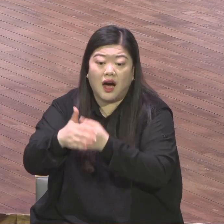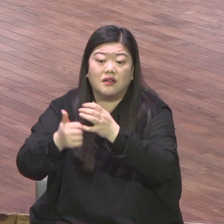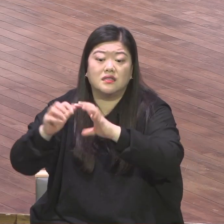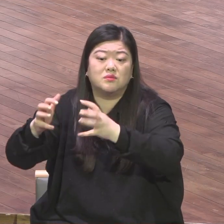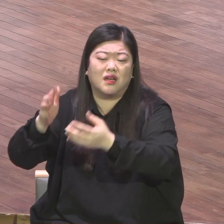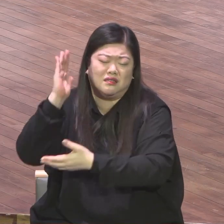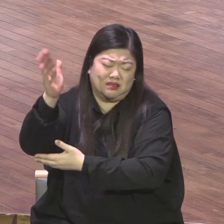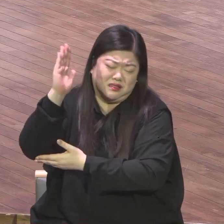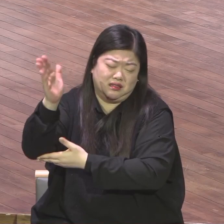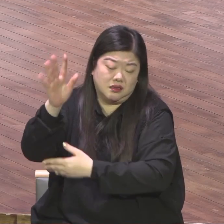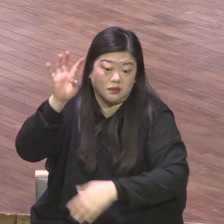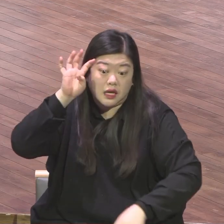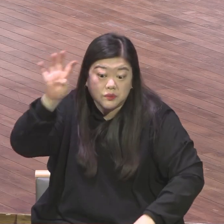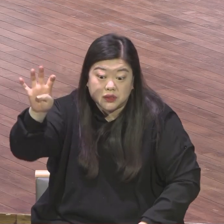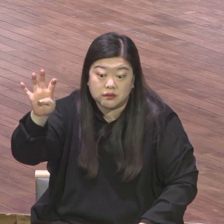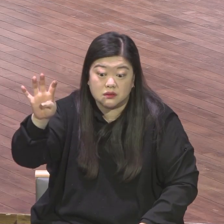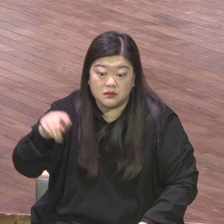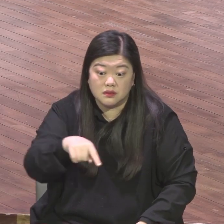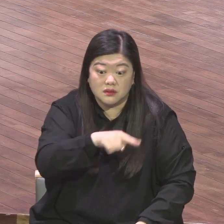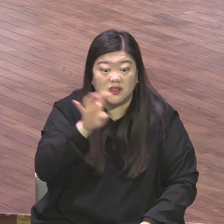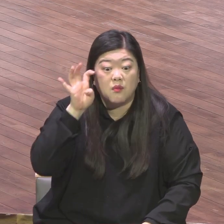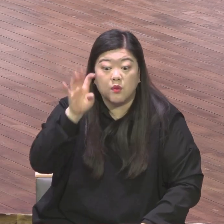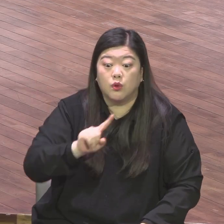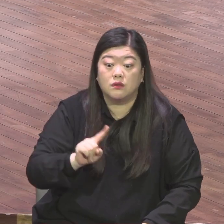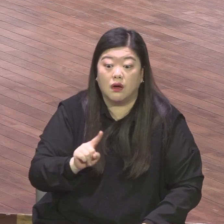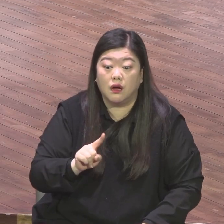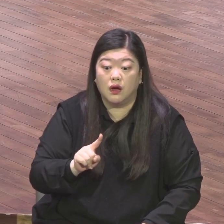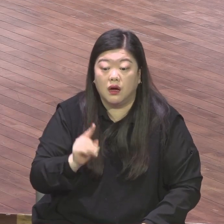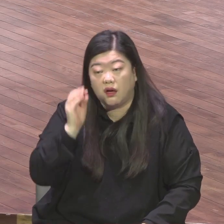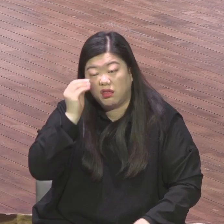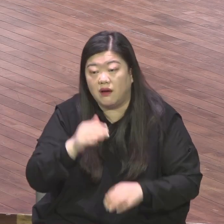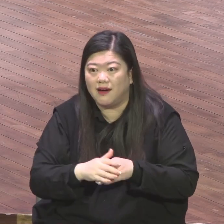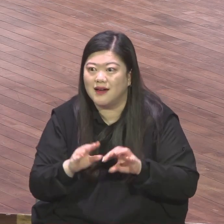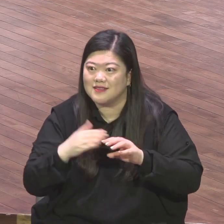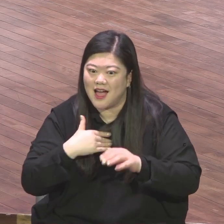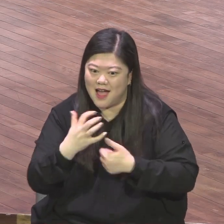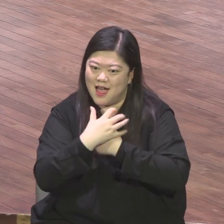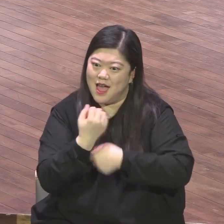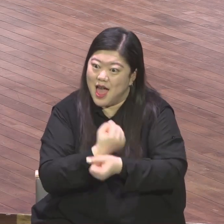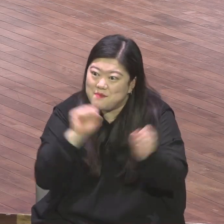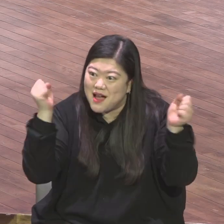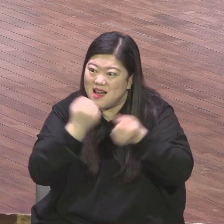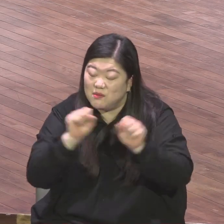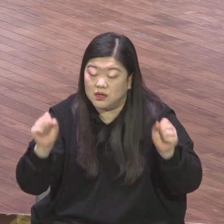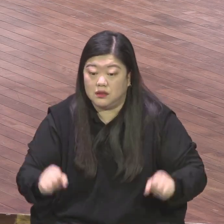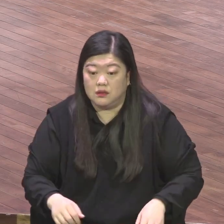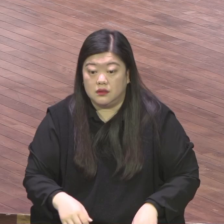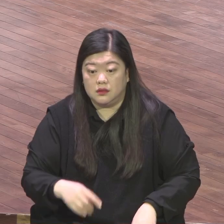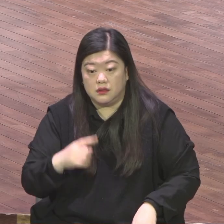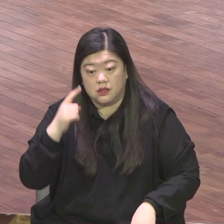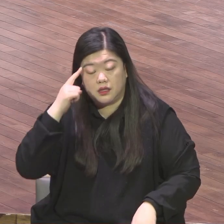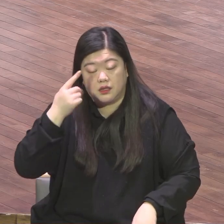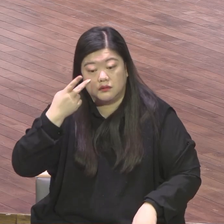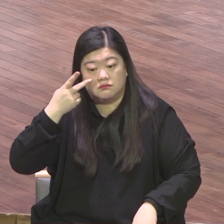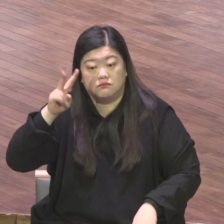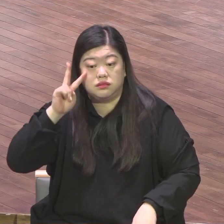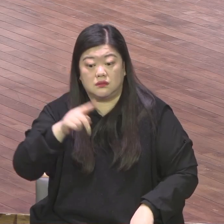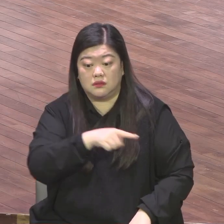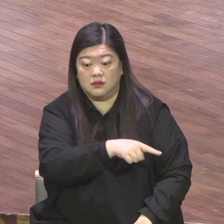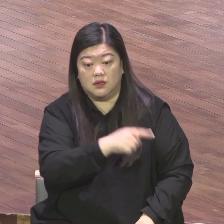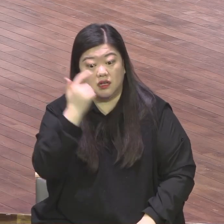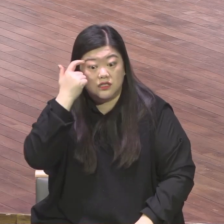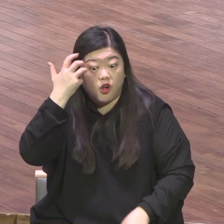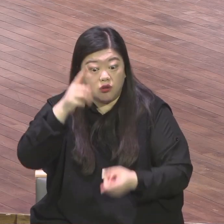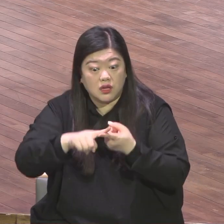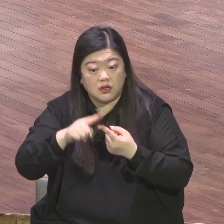말하면 영적인 나라, 영적인 세계, 영적인 힘, 영적인 말씀, 영의 세계는 아무 관심이